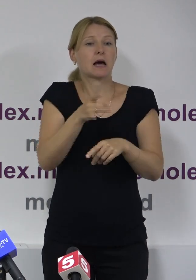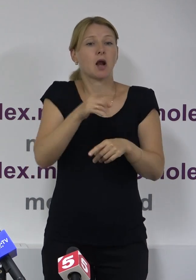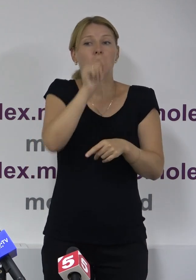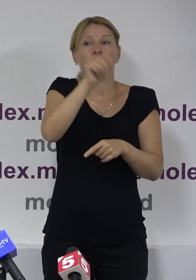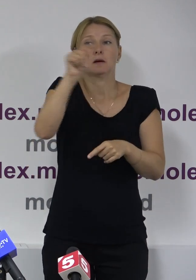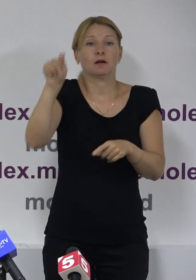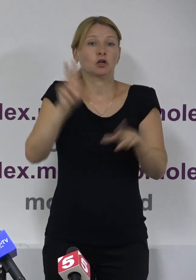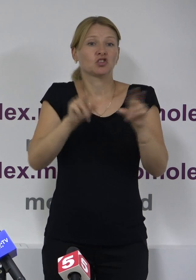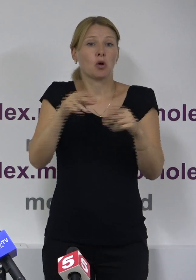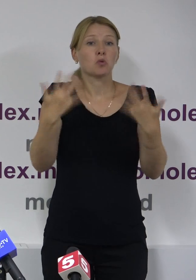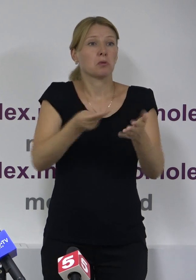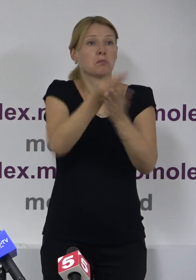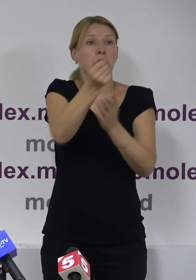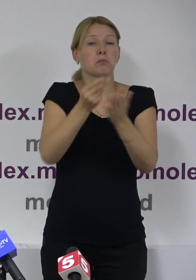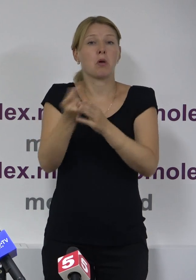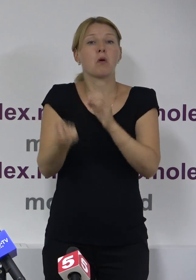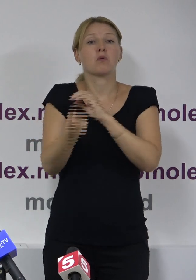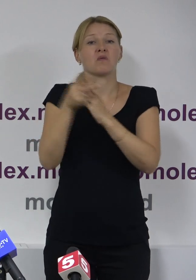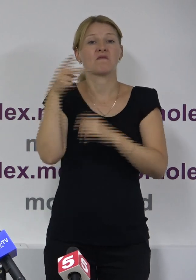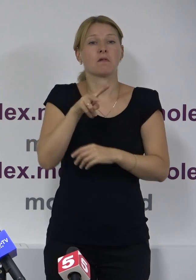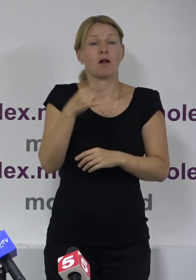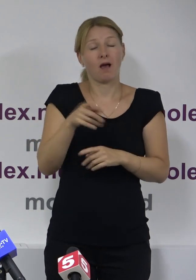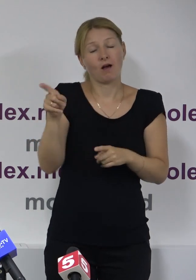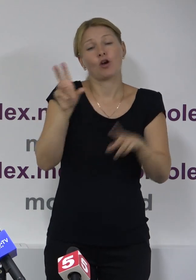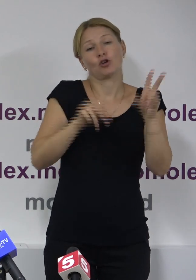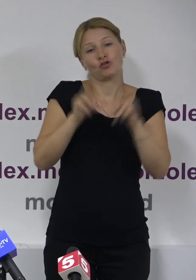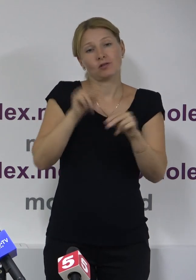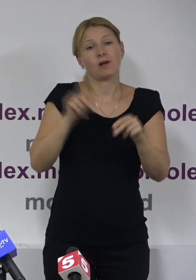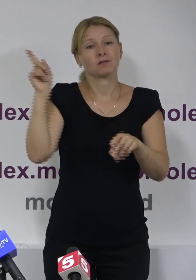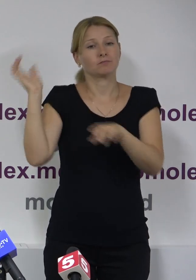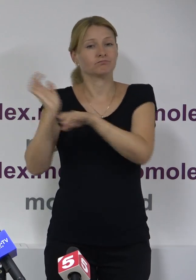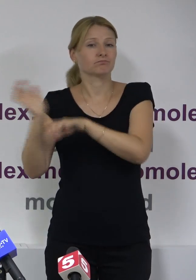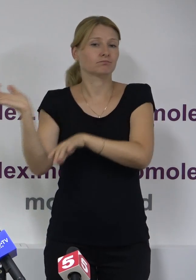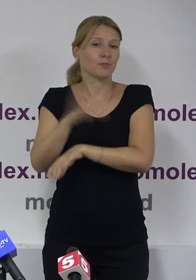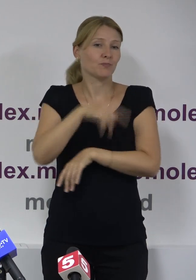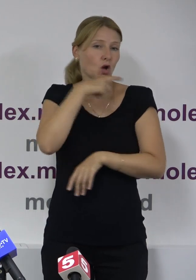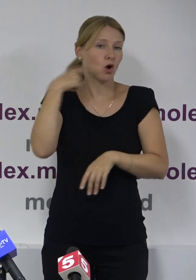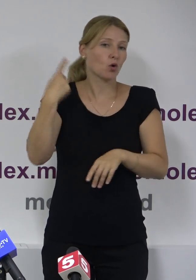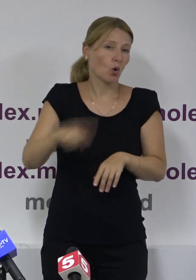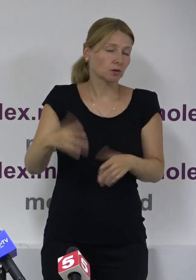care sunt cumva intermediați sau vin din Federația Rusă prin intermediul